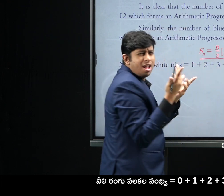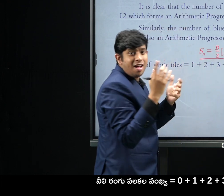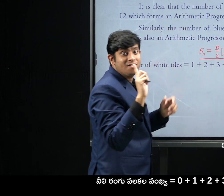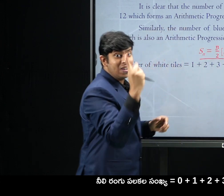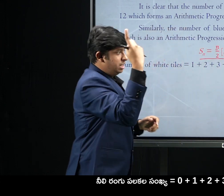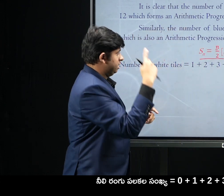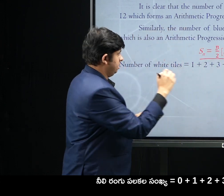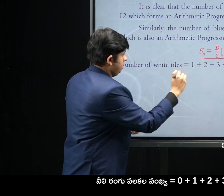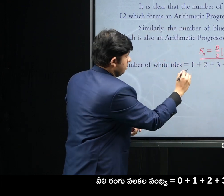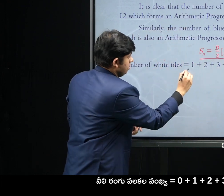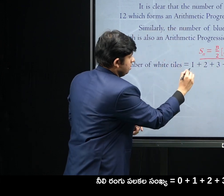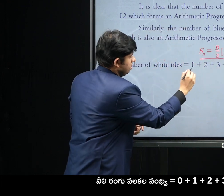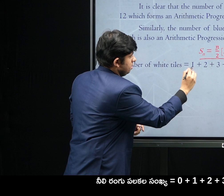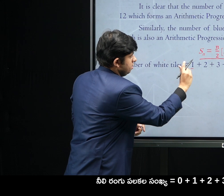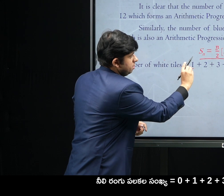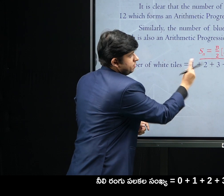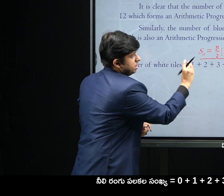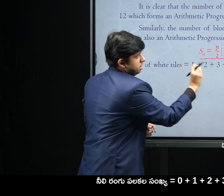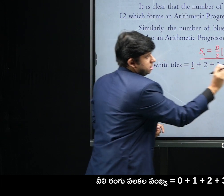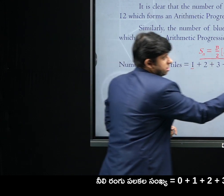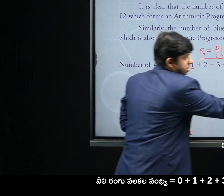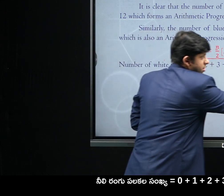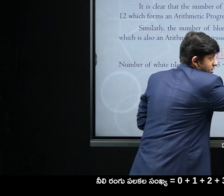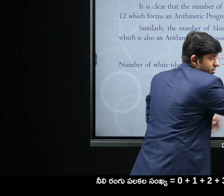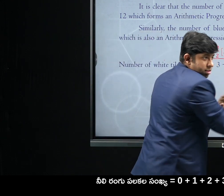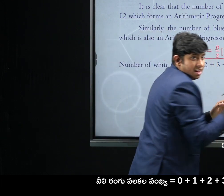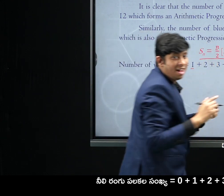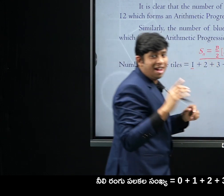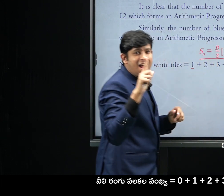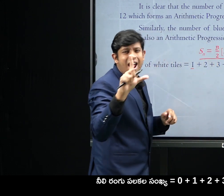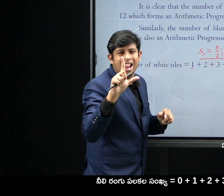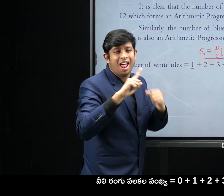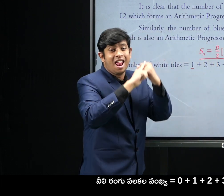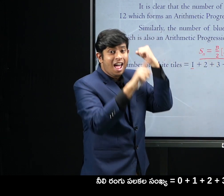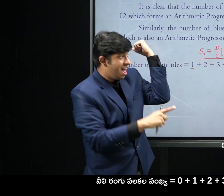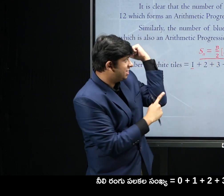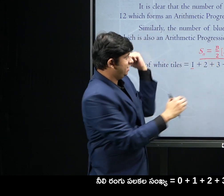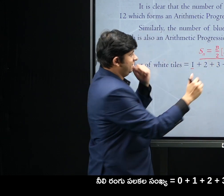ఈజ్ ఈక్వల్ టు 12/2 ఇంటూ 0 ప్లస్ 11 ఈజ్ ఈక్వల్ టు 66.